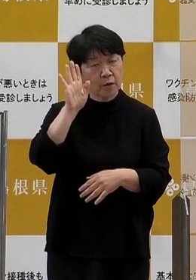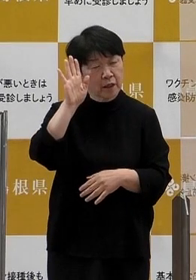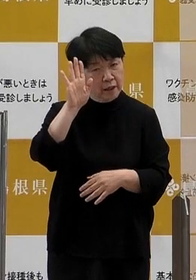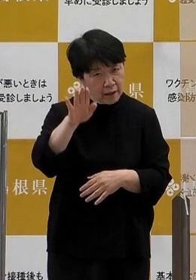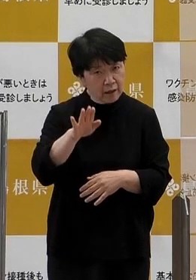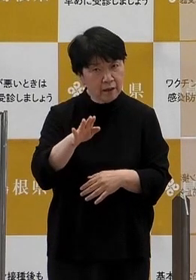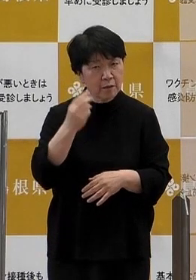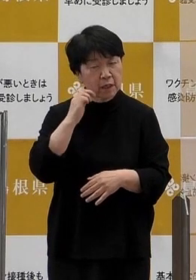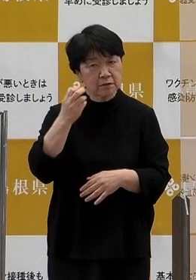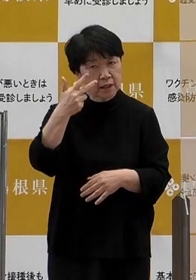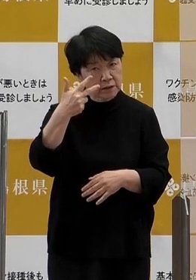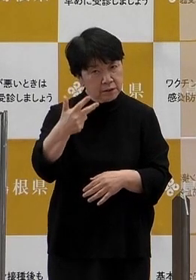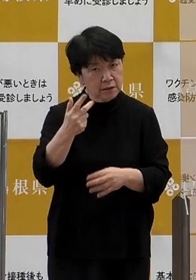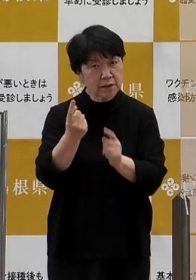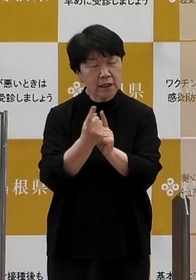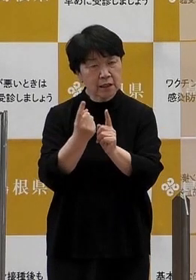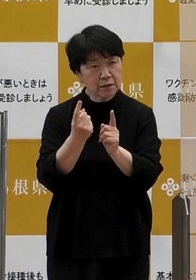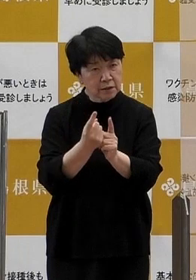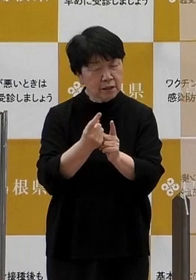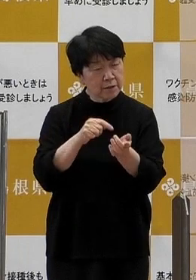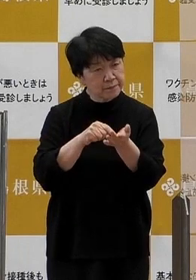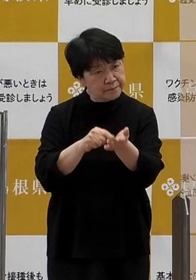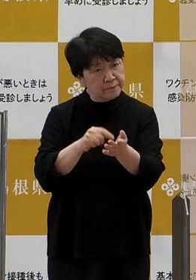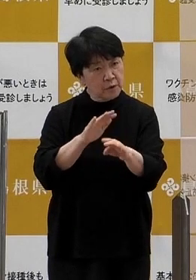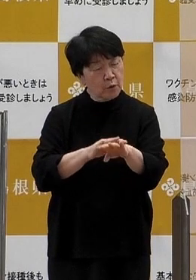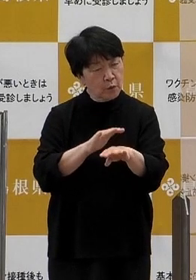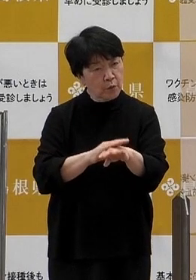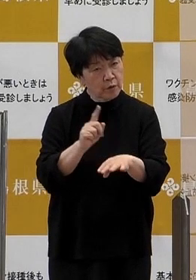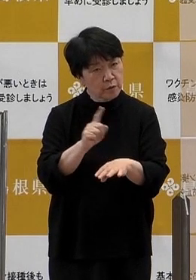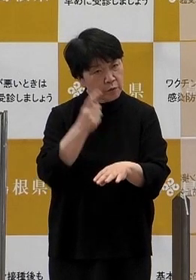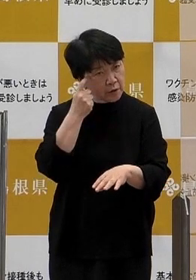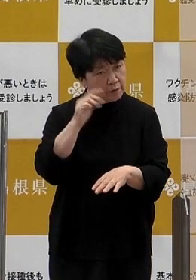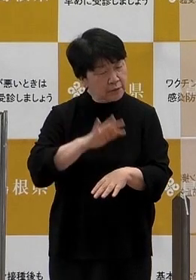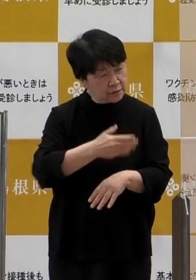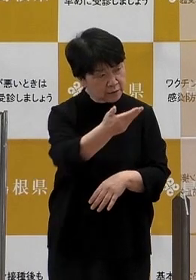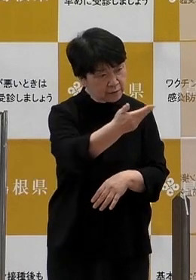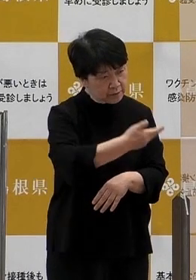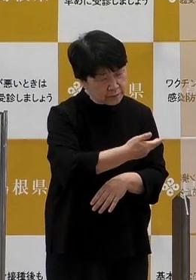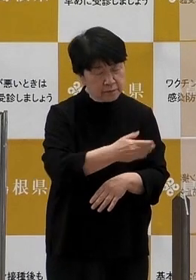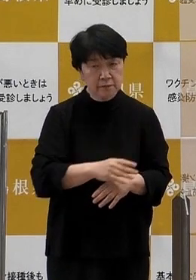仕方というのはどういうふうに行っていかれるんでしょうか、松江市に対して。